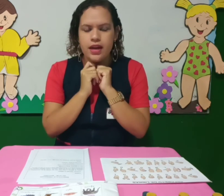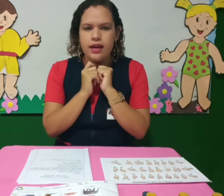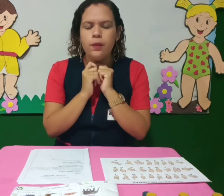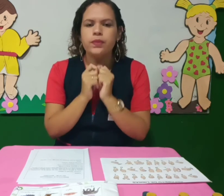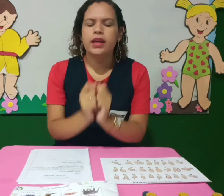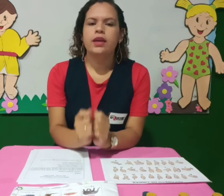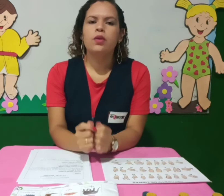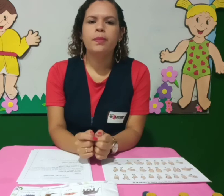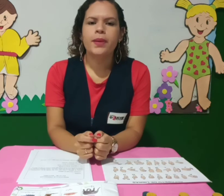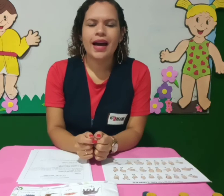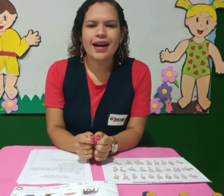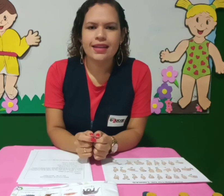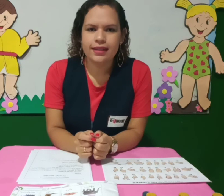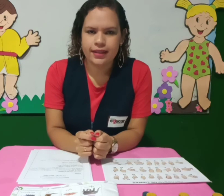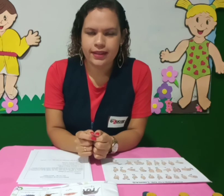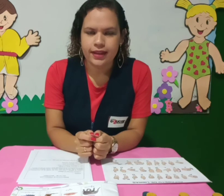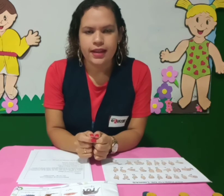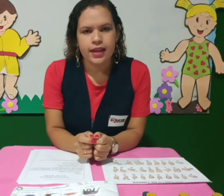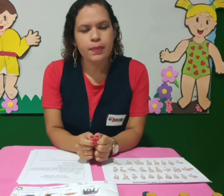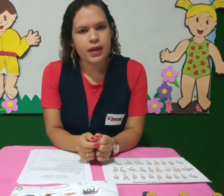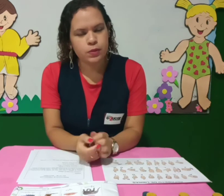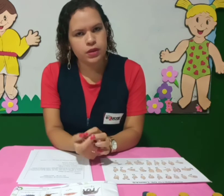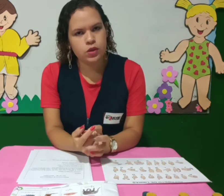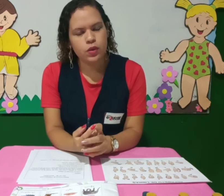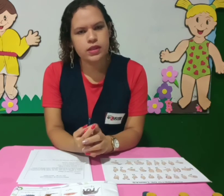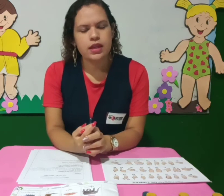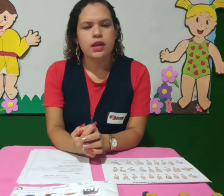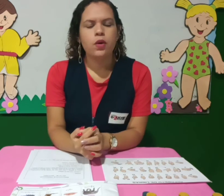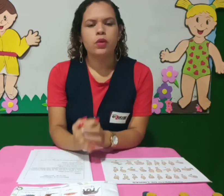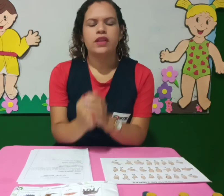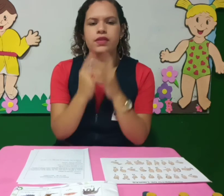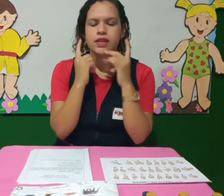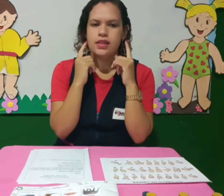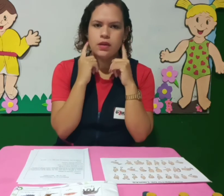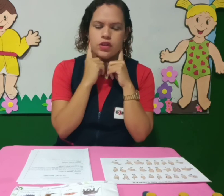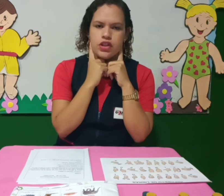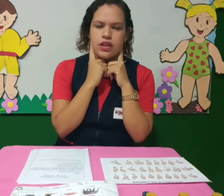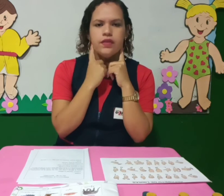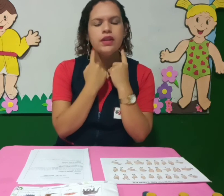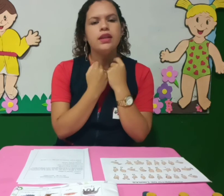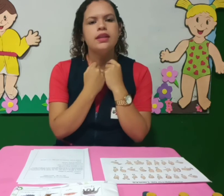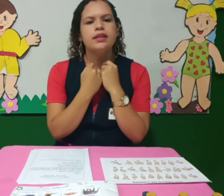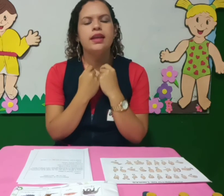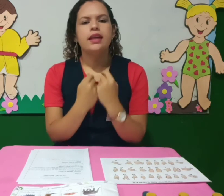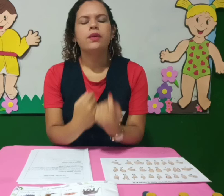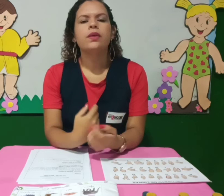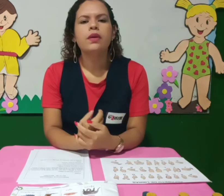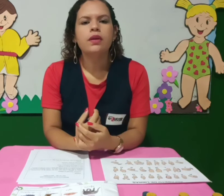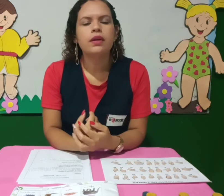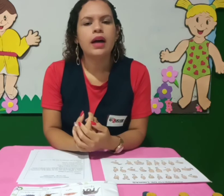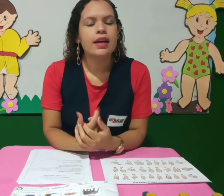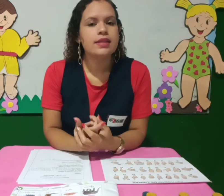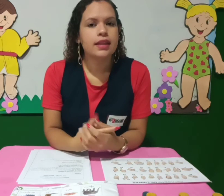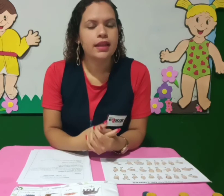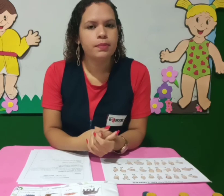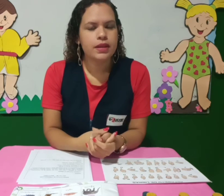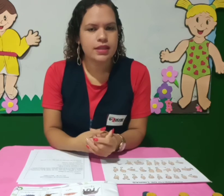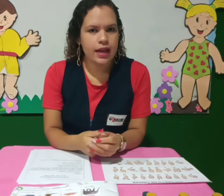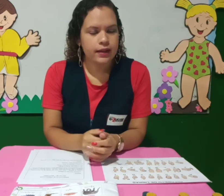enxergam, tem o Braille. E para as pessoas com deficiência auditiva, tem as libras, não